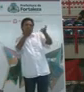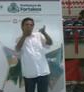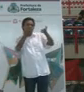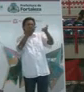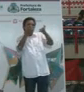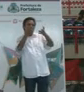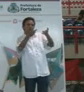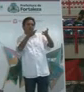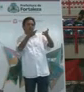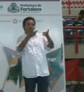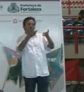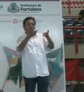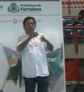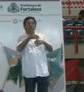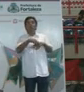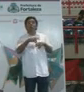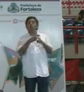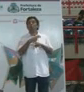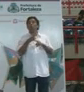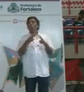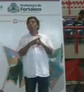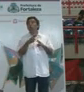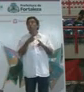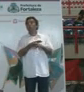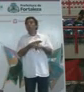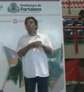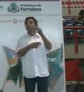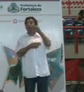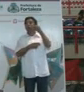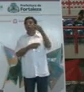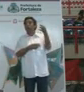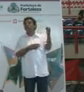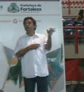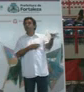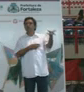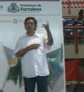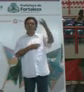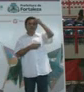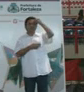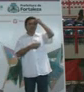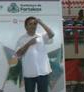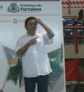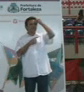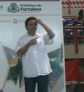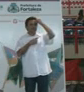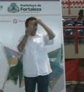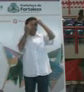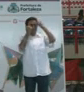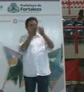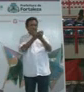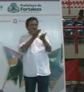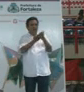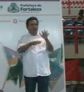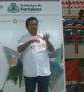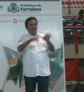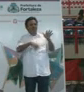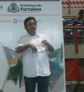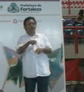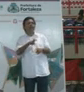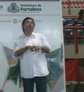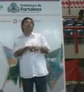prestando atenção à aula ou não, mesmo sem prestar atenção, o que você ouviu está gravado aqui. Sabe aquela aula que você passou a aula quase toda